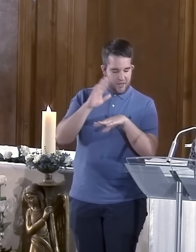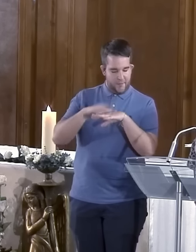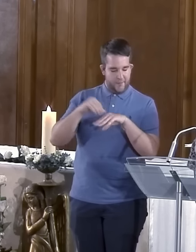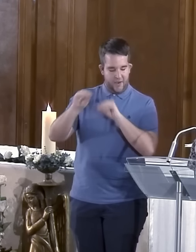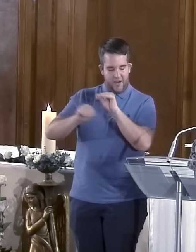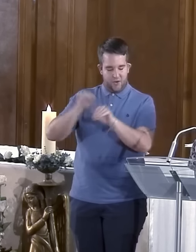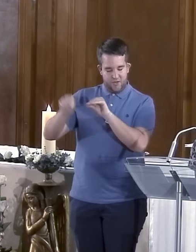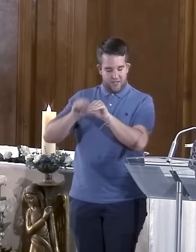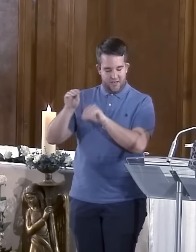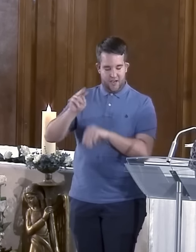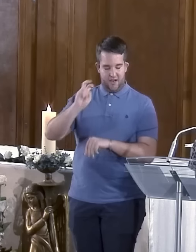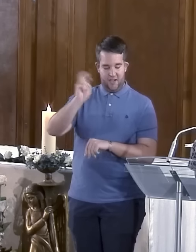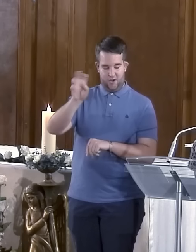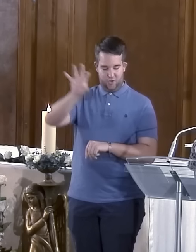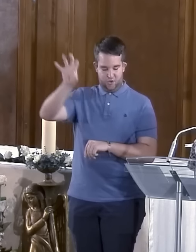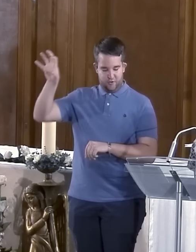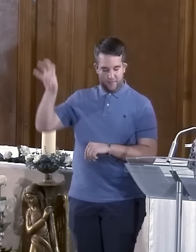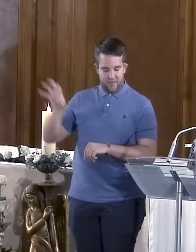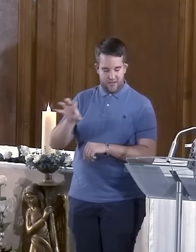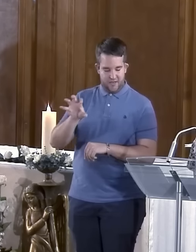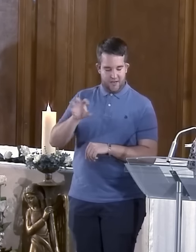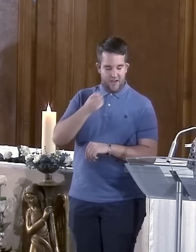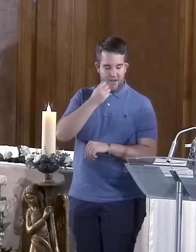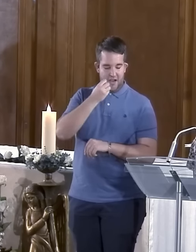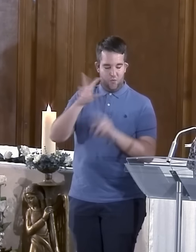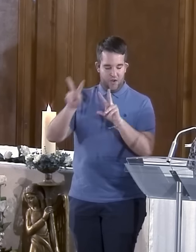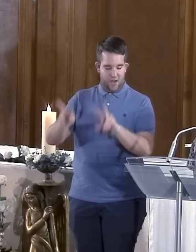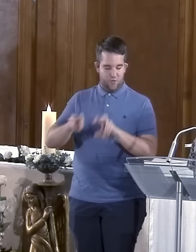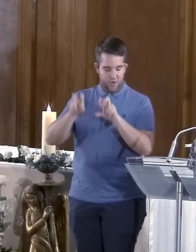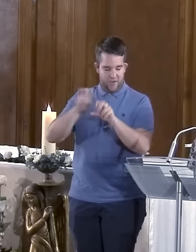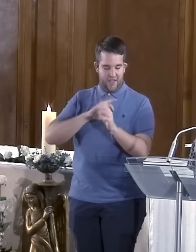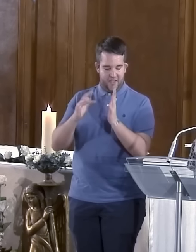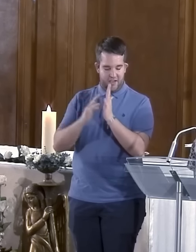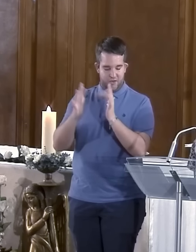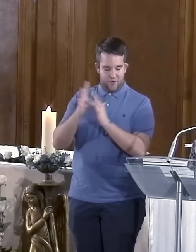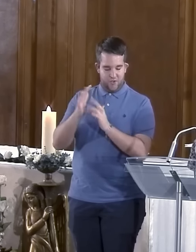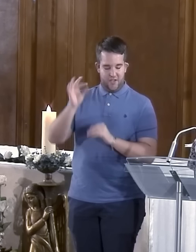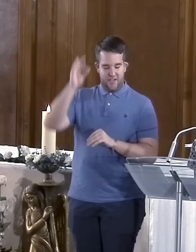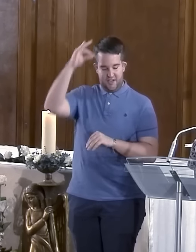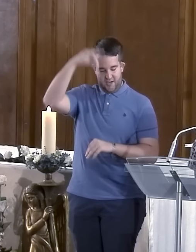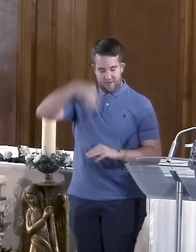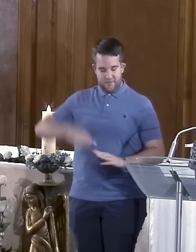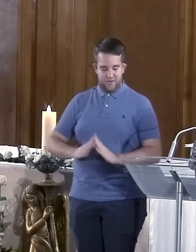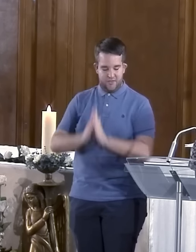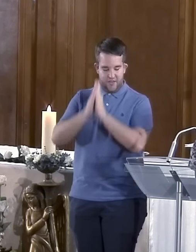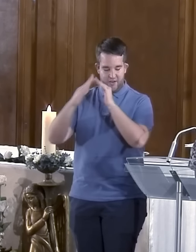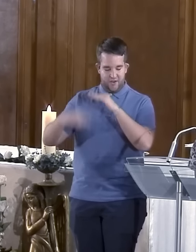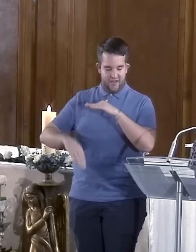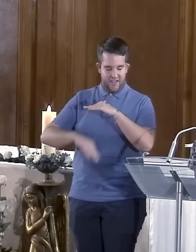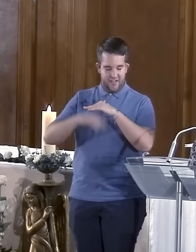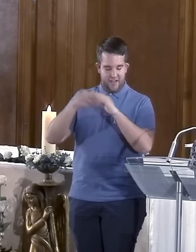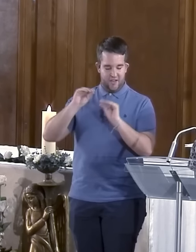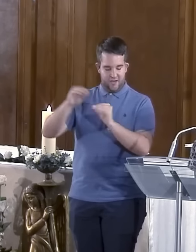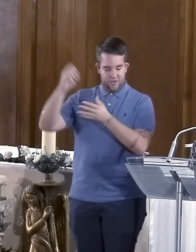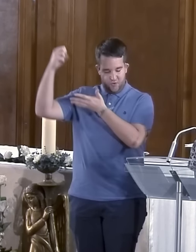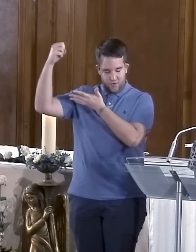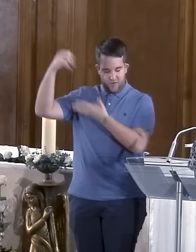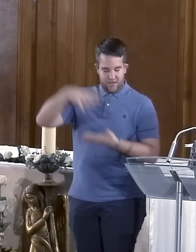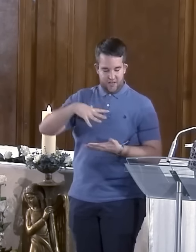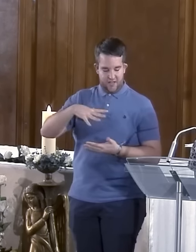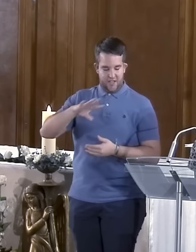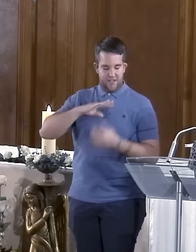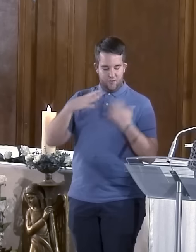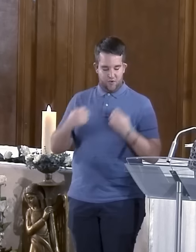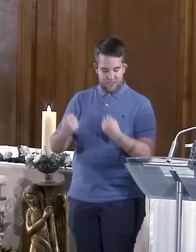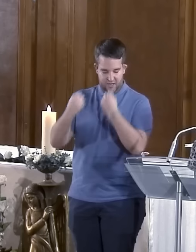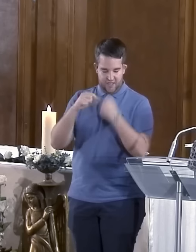casas para anunciar en otros países la buena nueva de Jesús, que el Espíritu Santo les llene de su